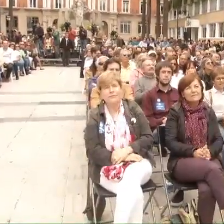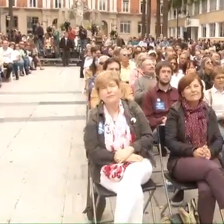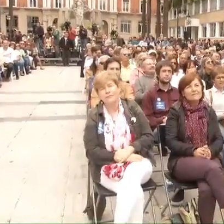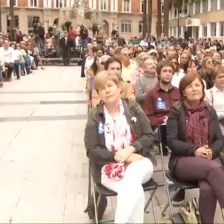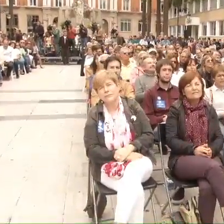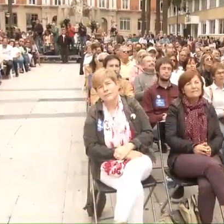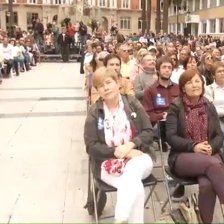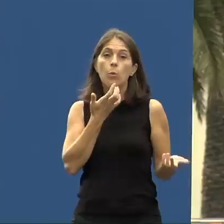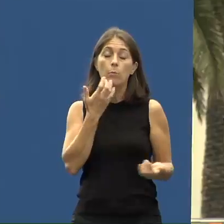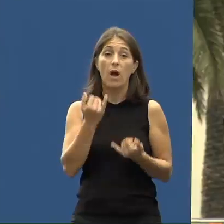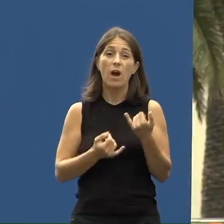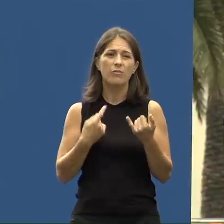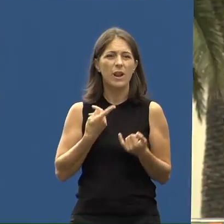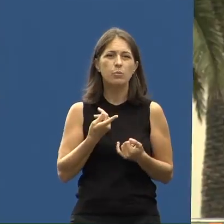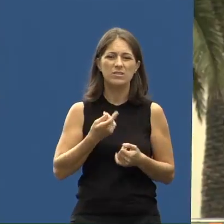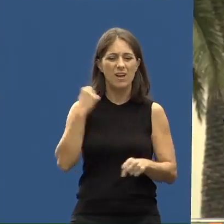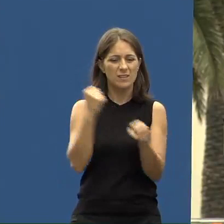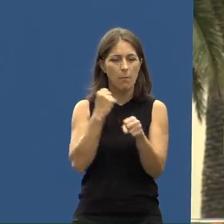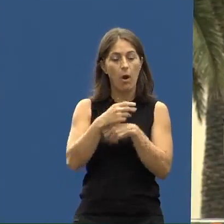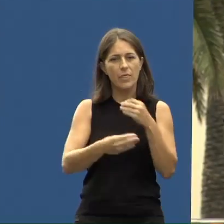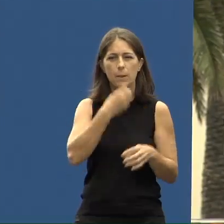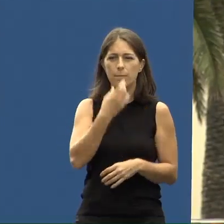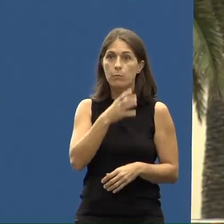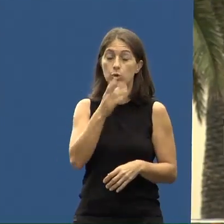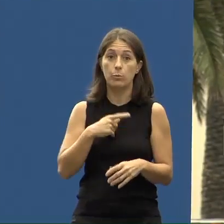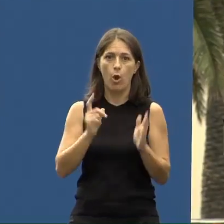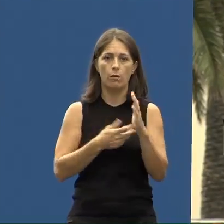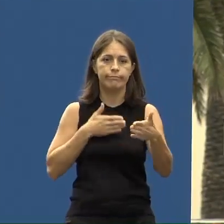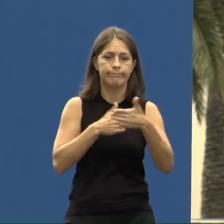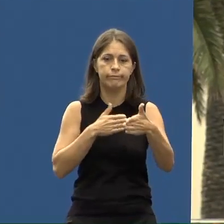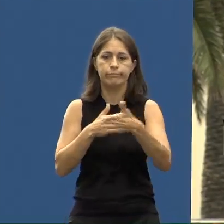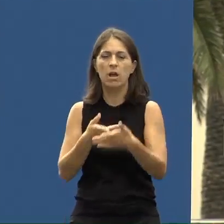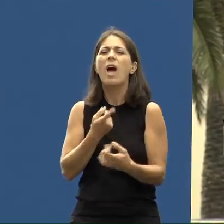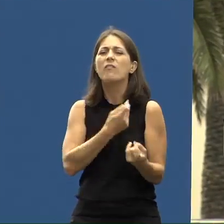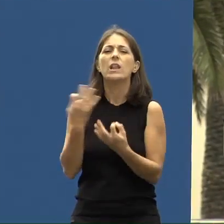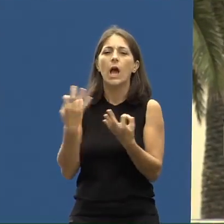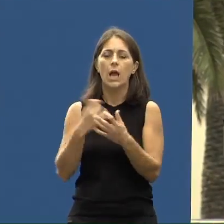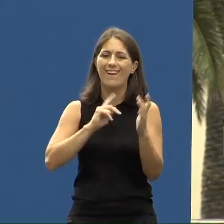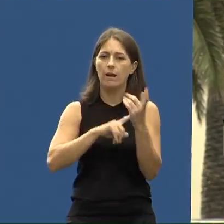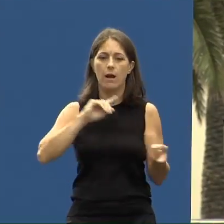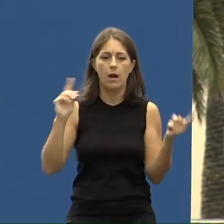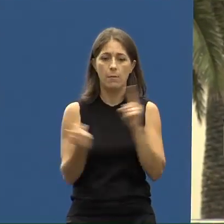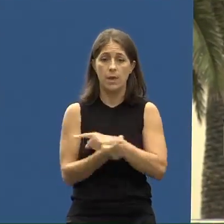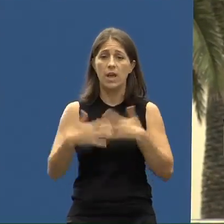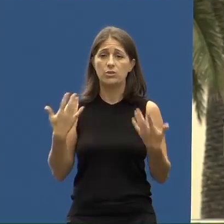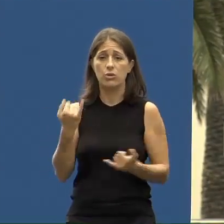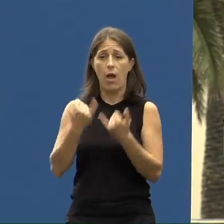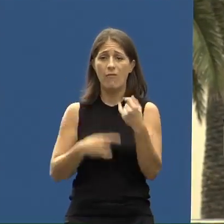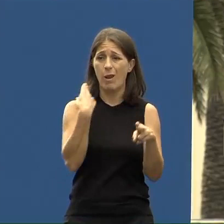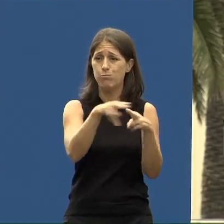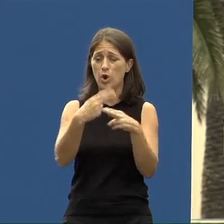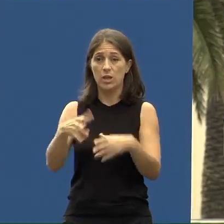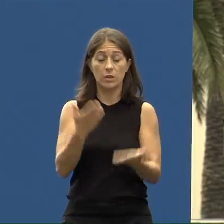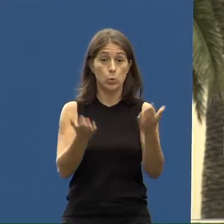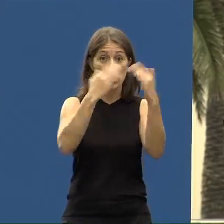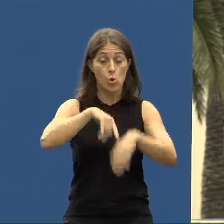E cando é imposible seguir facendo ben o traballo porque un ten os atrancos da lei, o que fai falta é cambiar a lei, o que fai falta é vir a política para mudar as políticas injustas